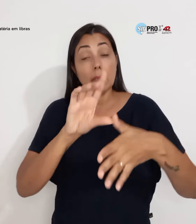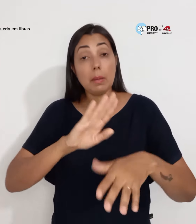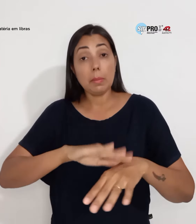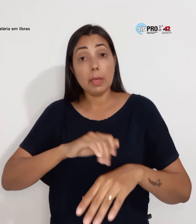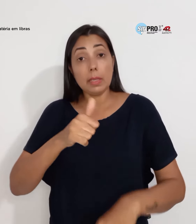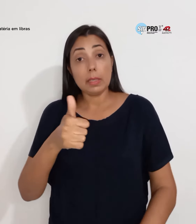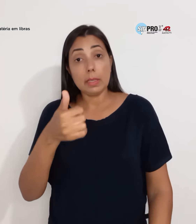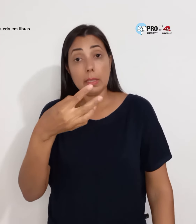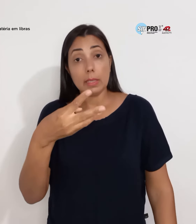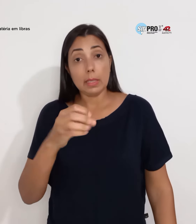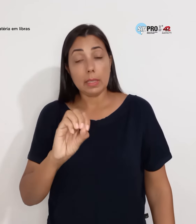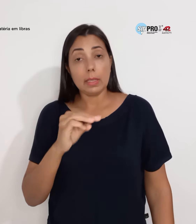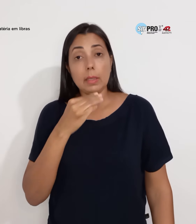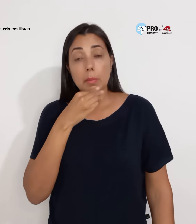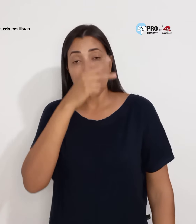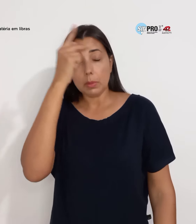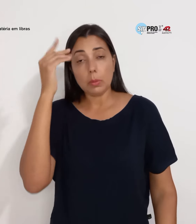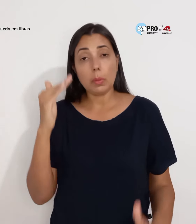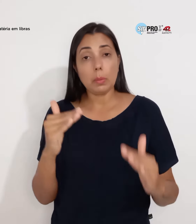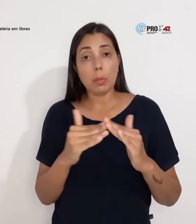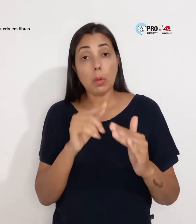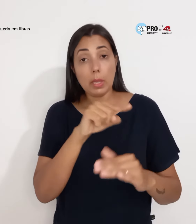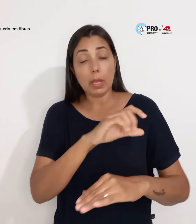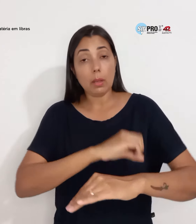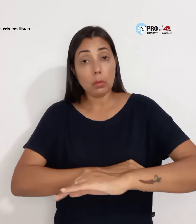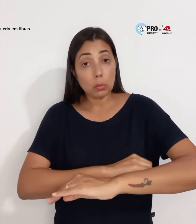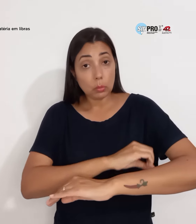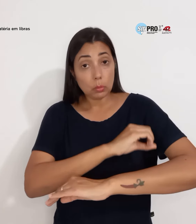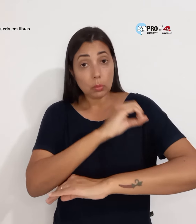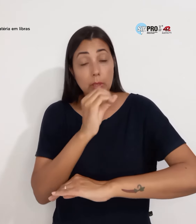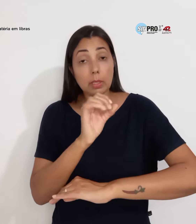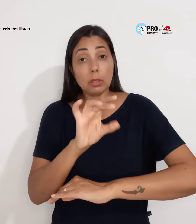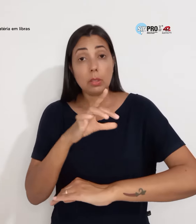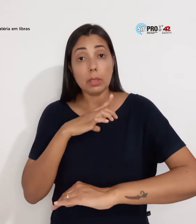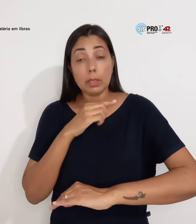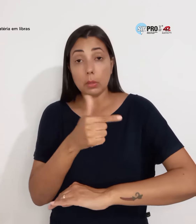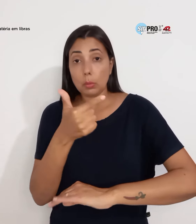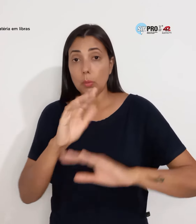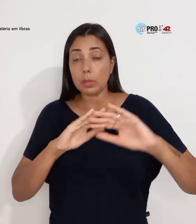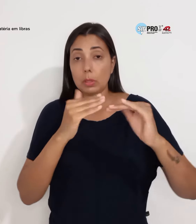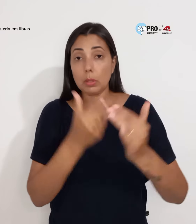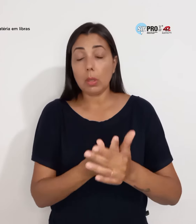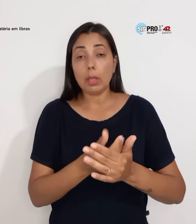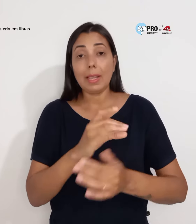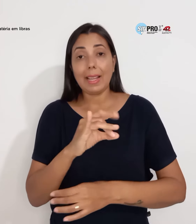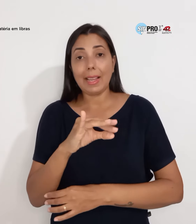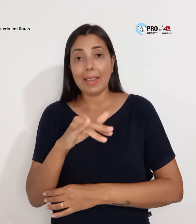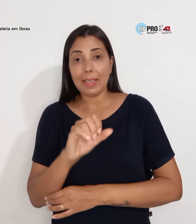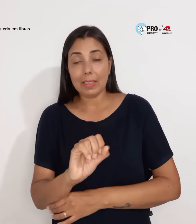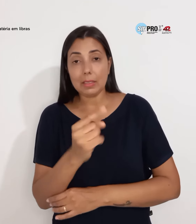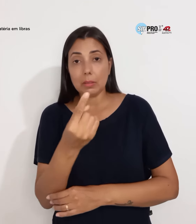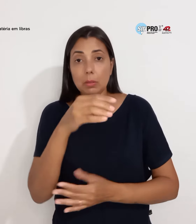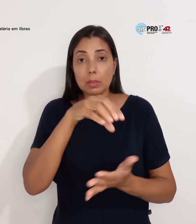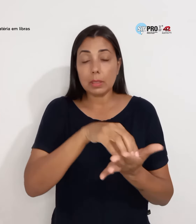de 130 mil habitantes, o Sol Nascente tem apenas 2 escolas-classes, um centro de